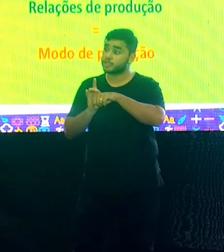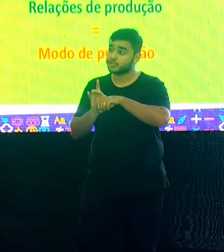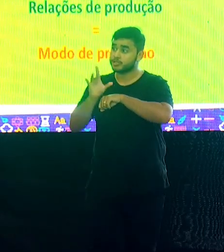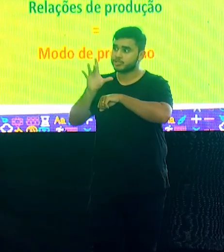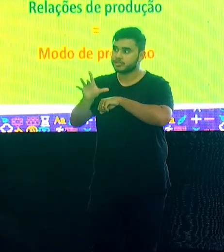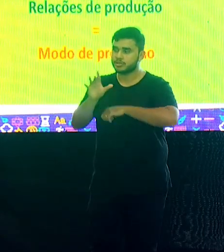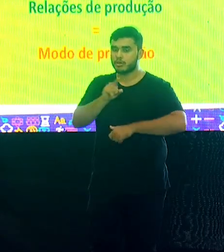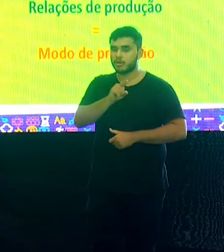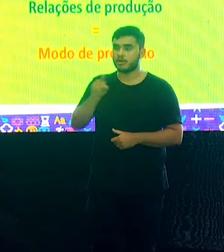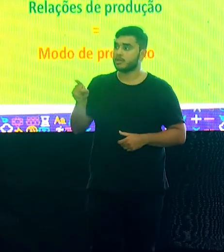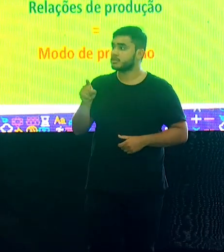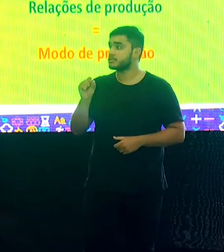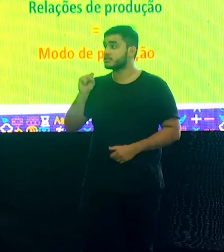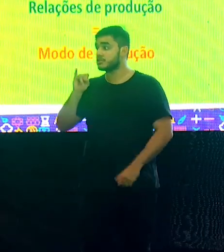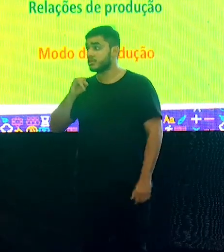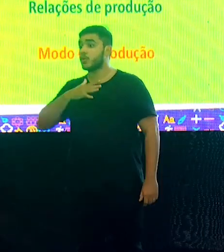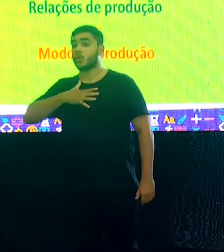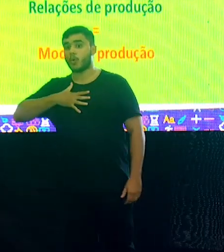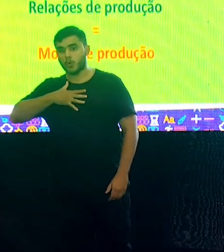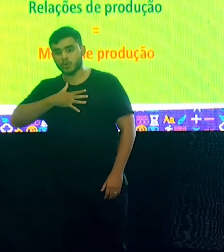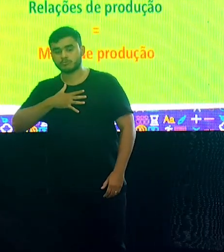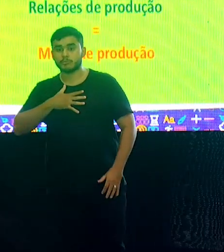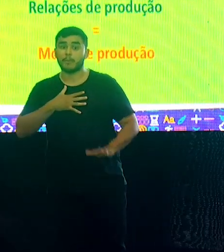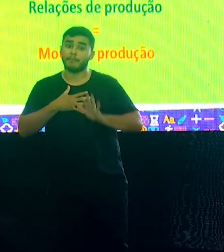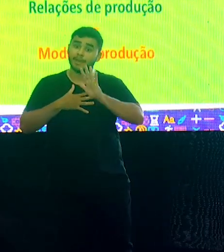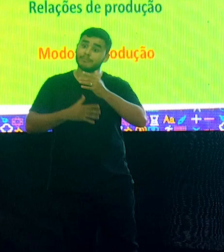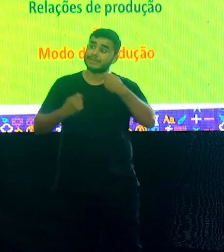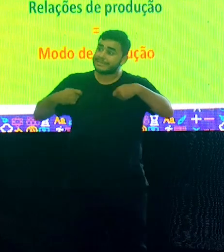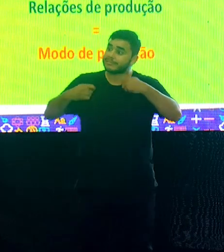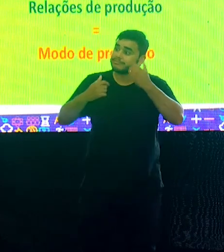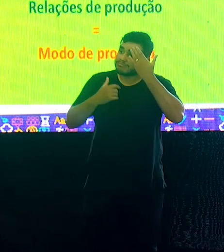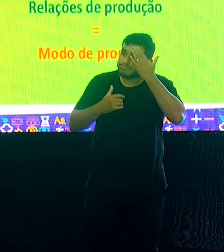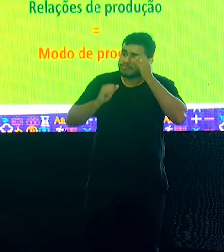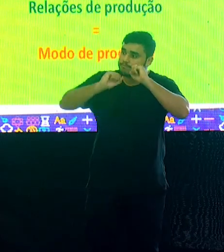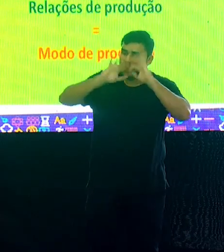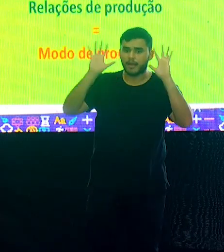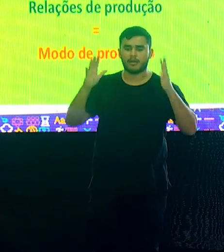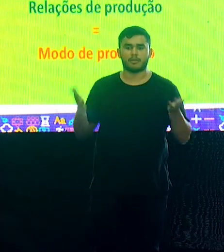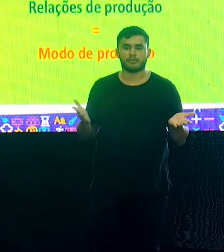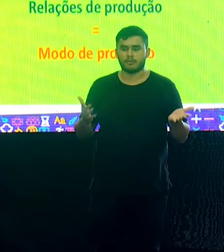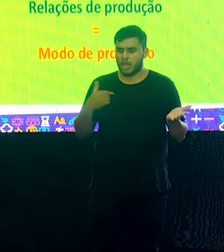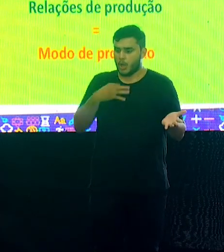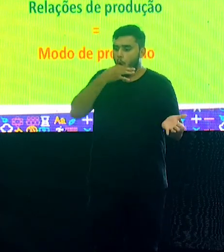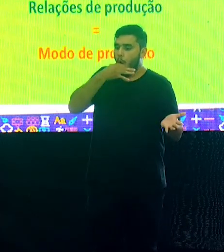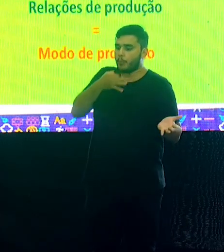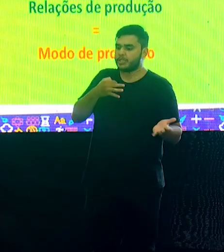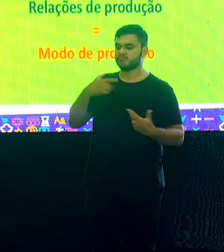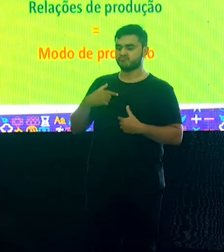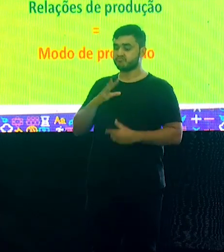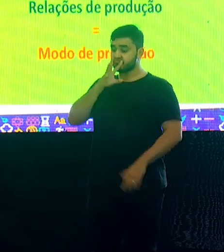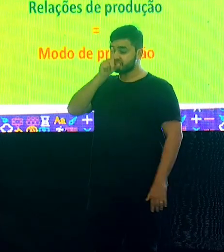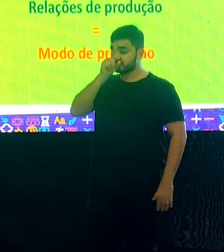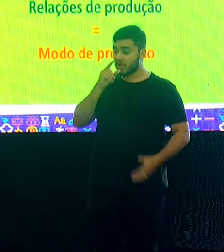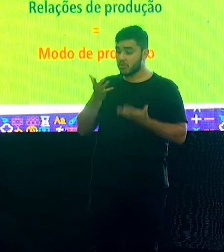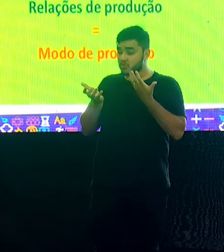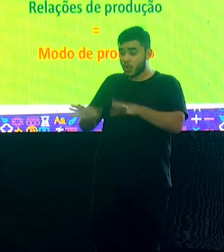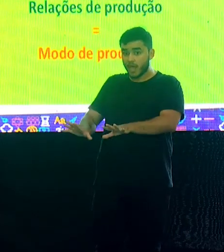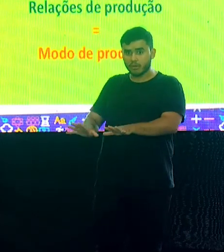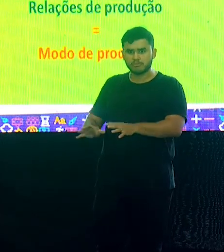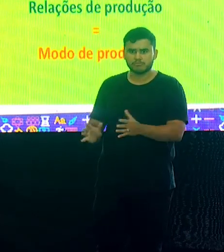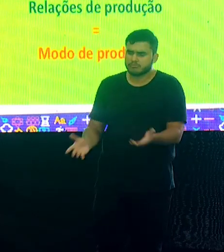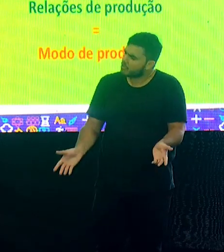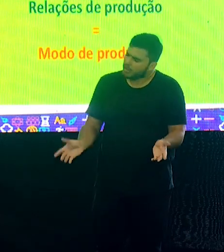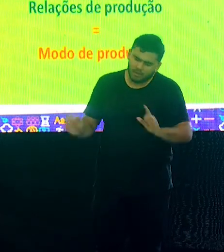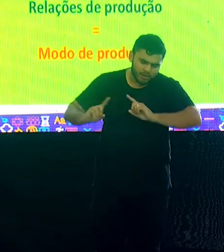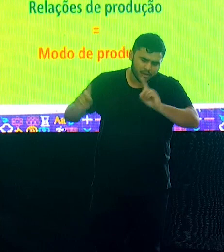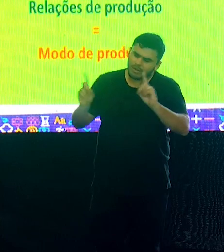o que você gosta do que você precisa entender. Você não precisa gostar de tudo que